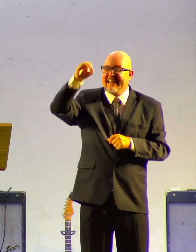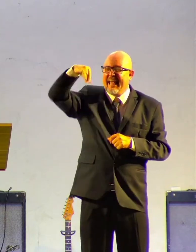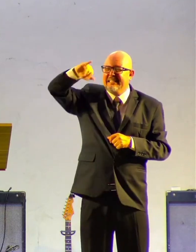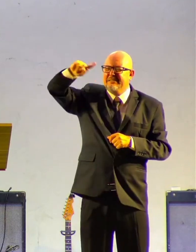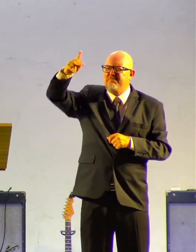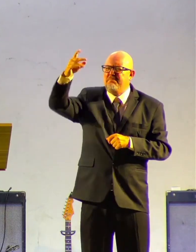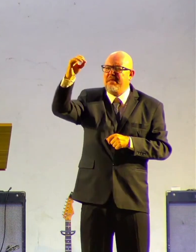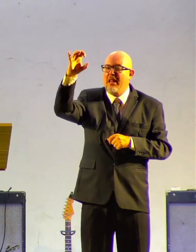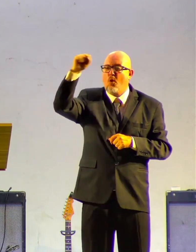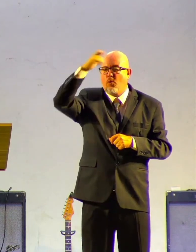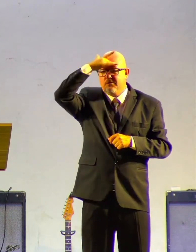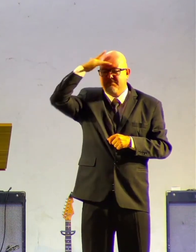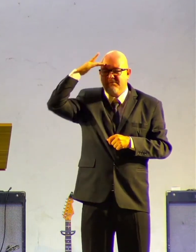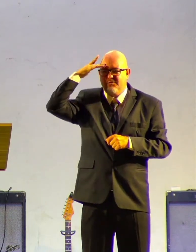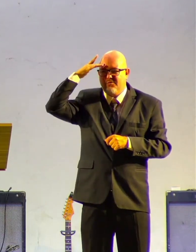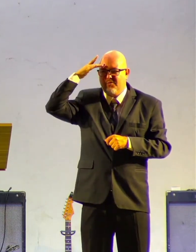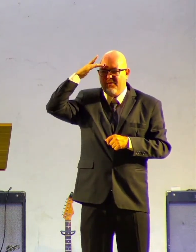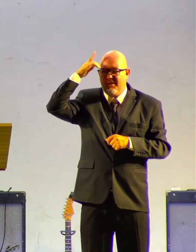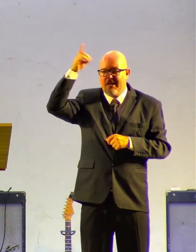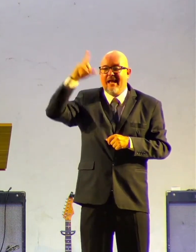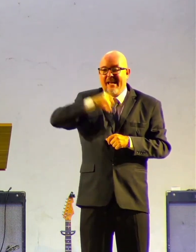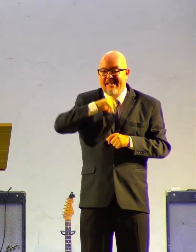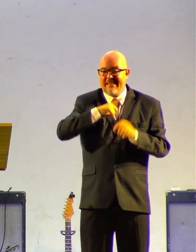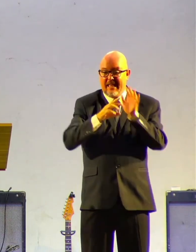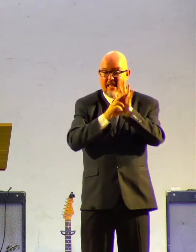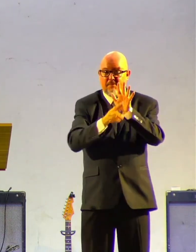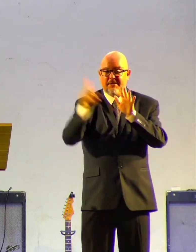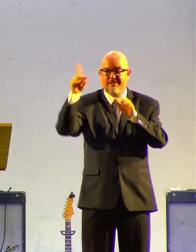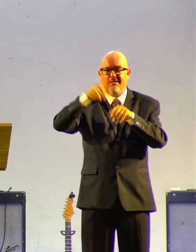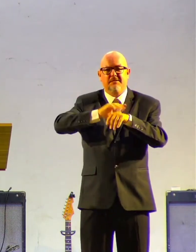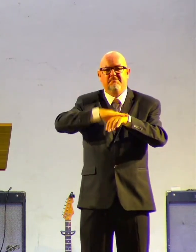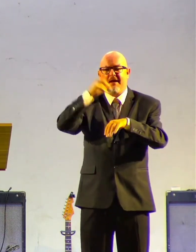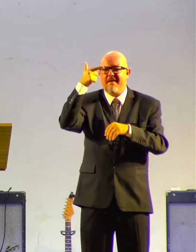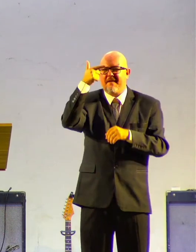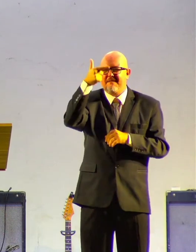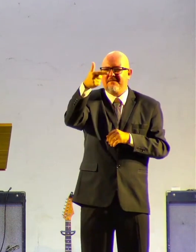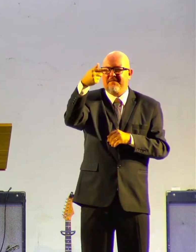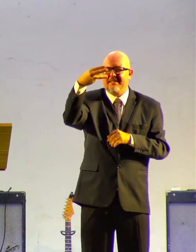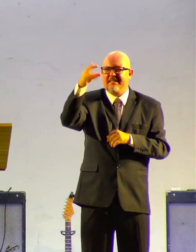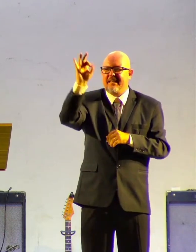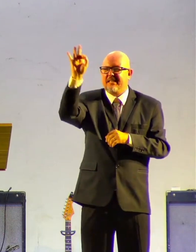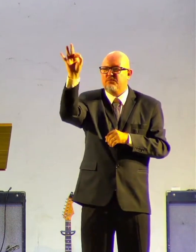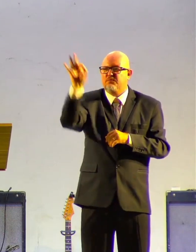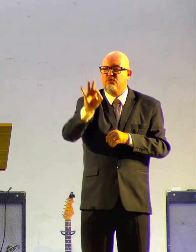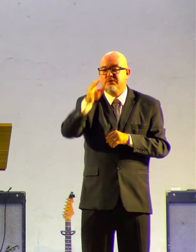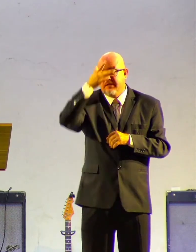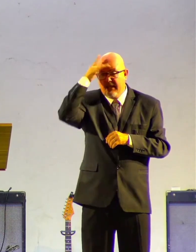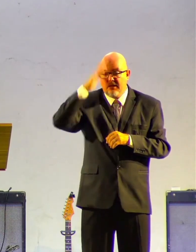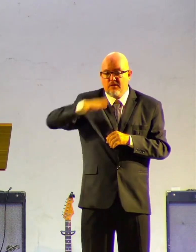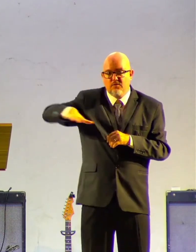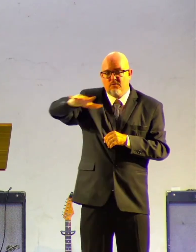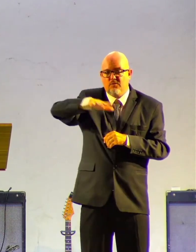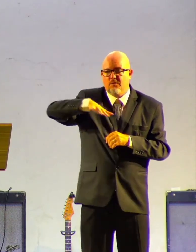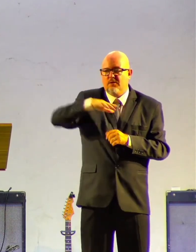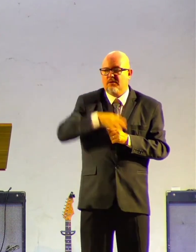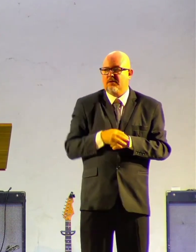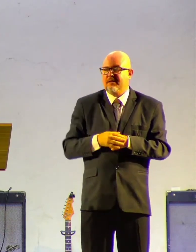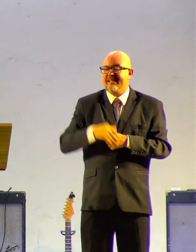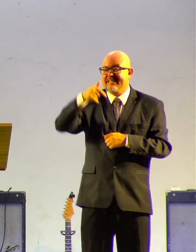membros. Lá na Coreia, eles representam 23% da população